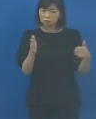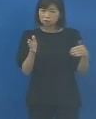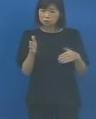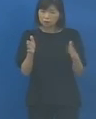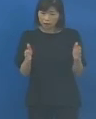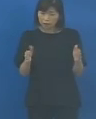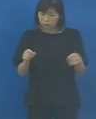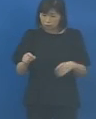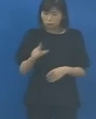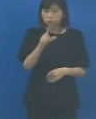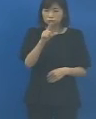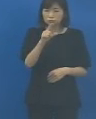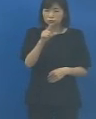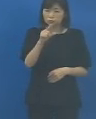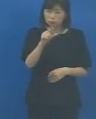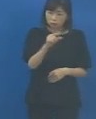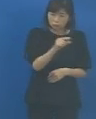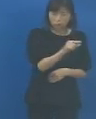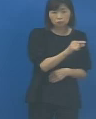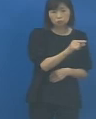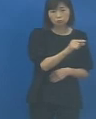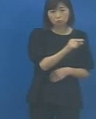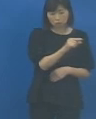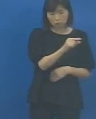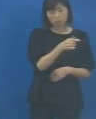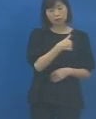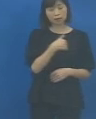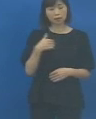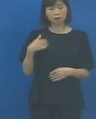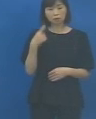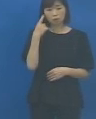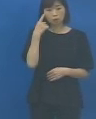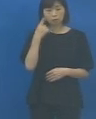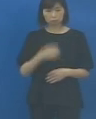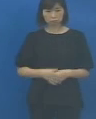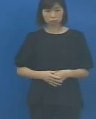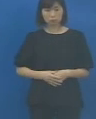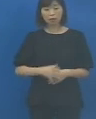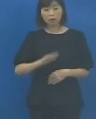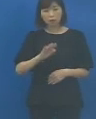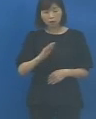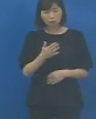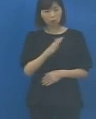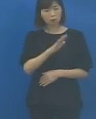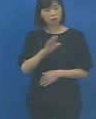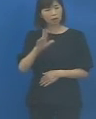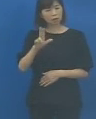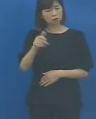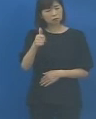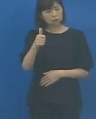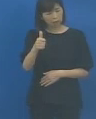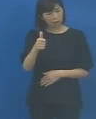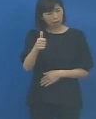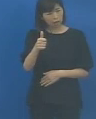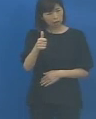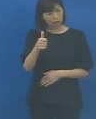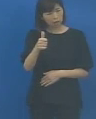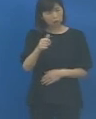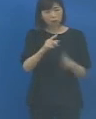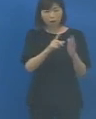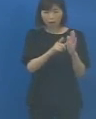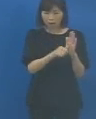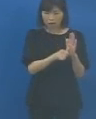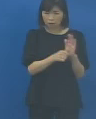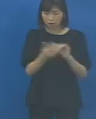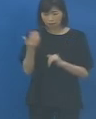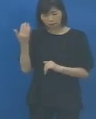来て収束に向かうっていう方程式が成り立ってたと思うんですけど、ちょっとデルタの場合多分これまでだとそこまで広がらなかったケースでも広が